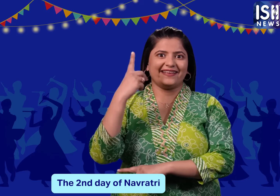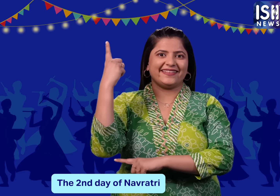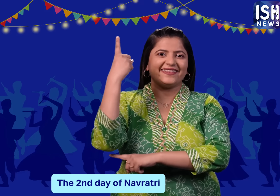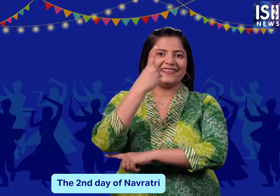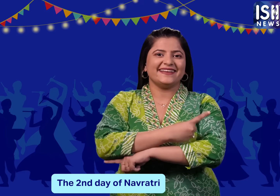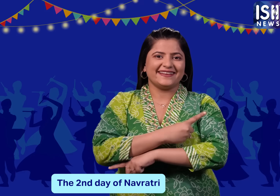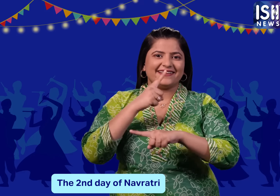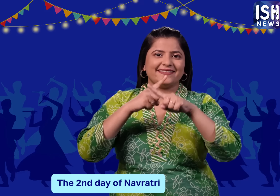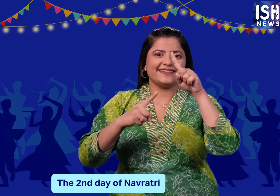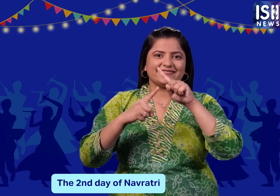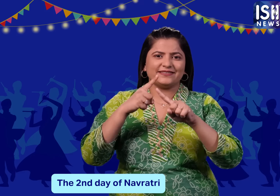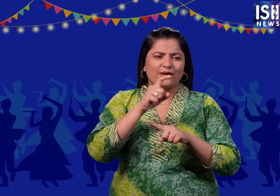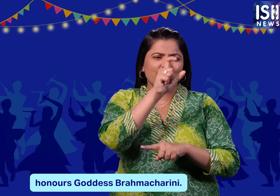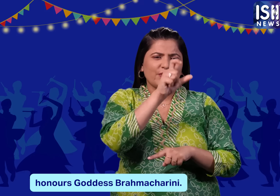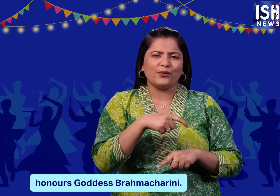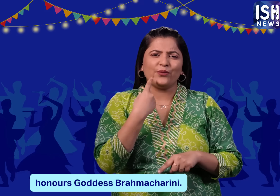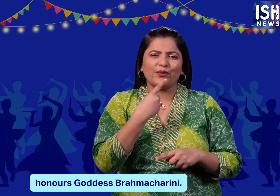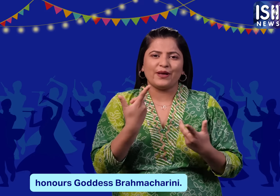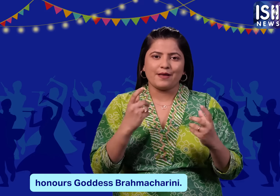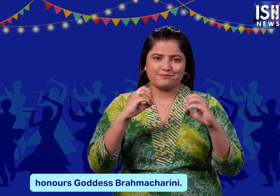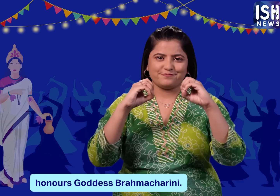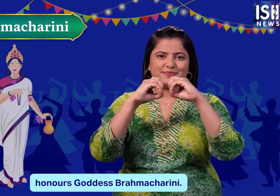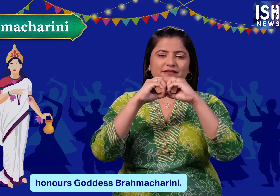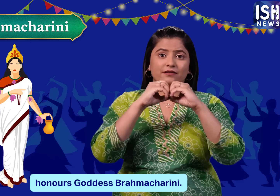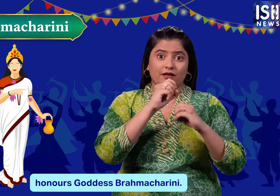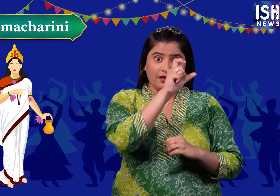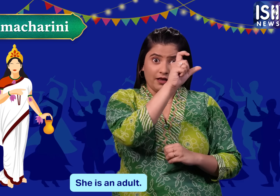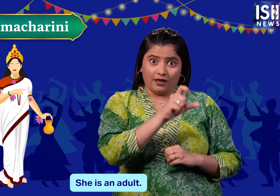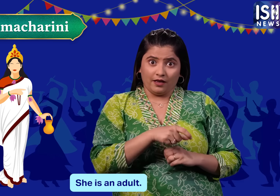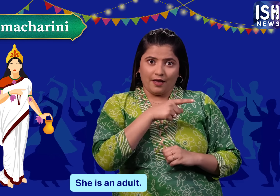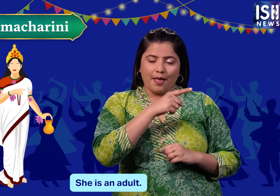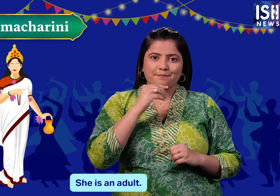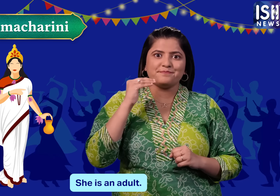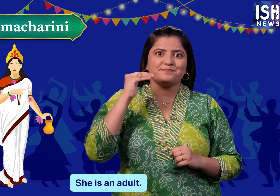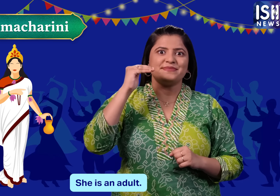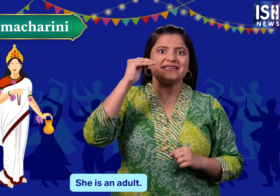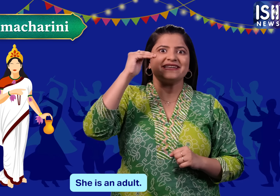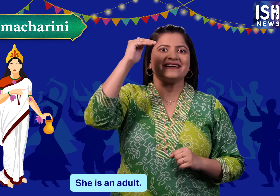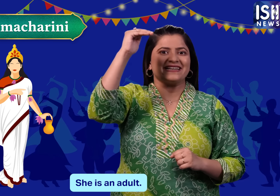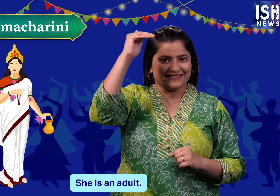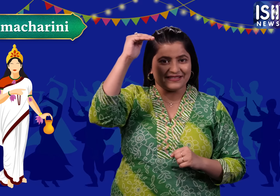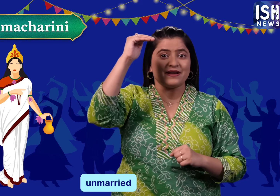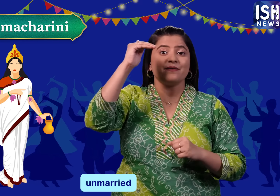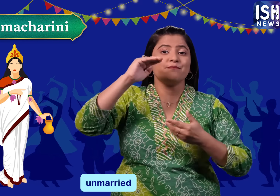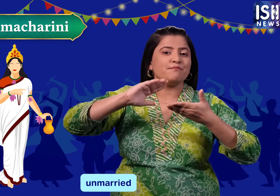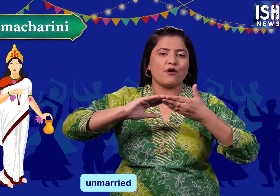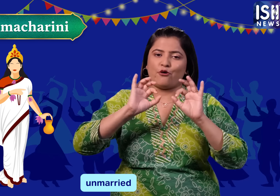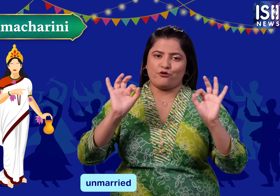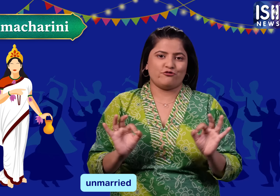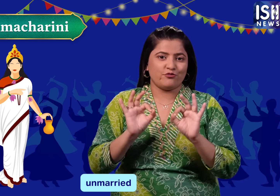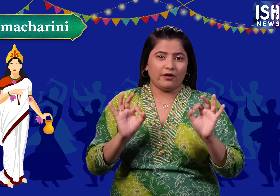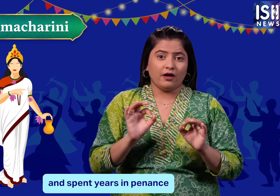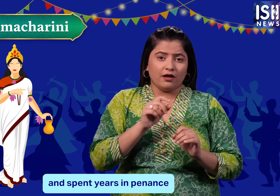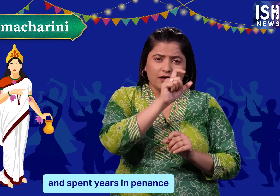नवरात्रि का दूसरा दिन देवी ब्रह्मचारिणी का सम्मान करता है। वह वयस्क और अविवाहित है